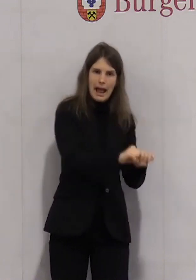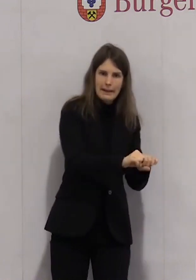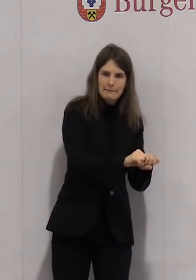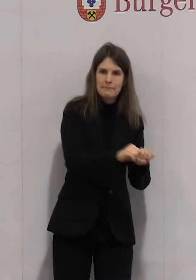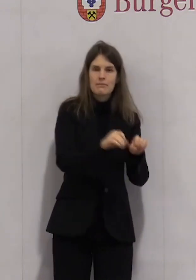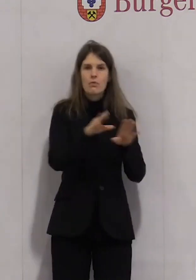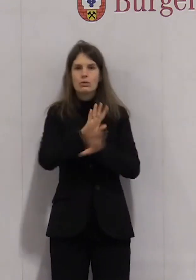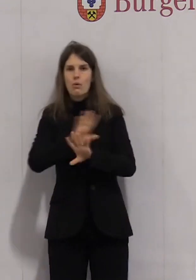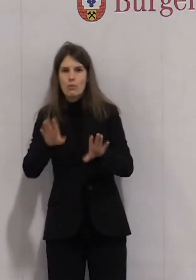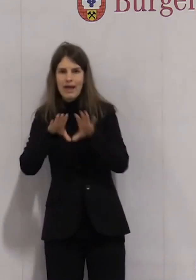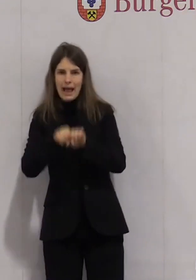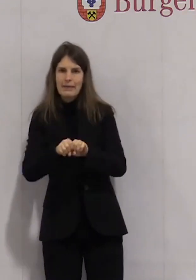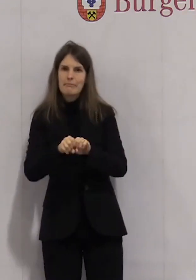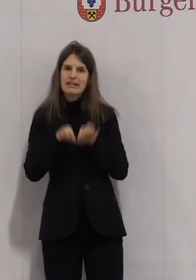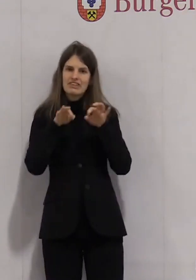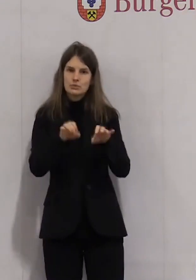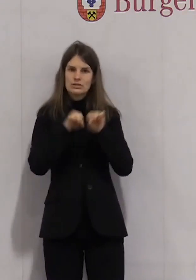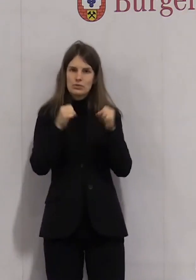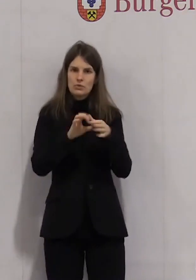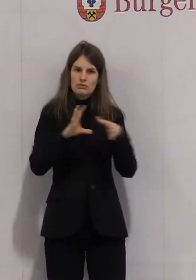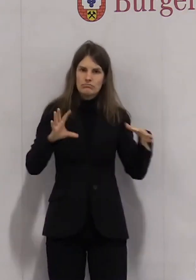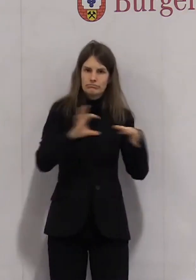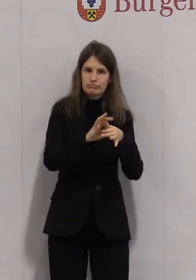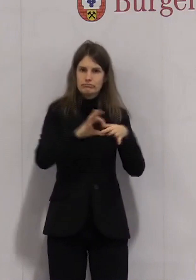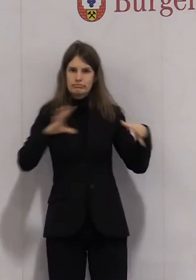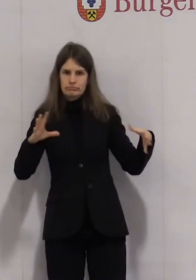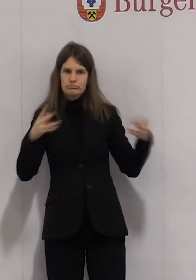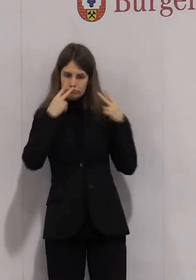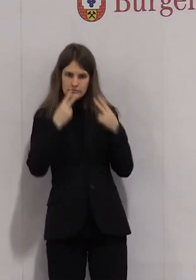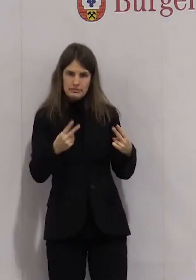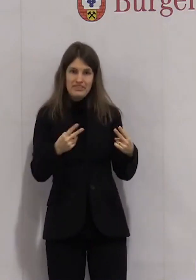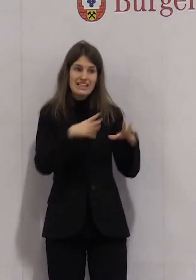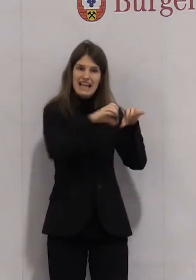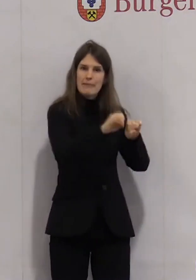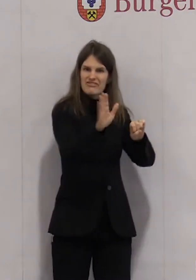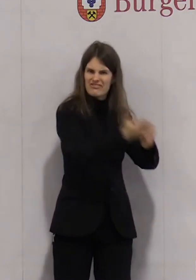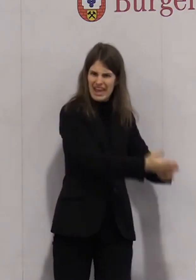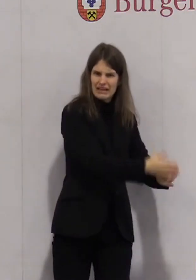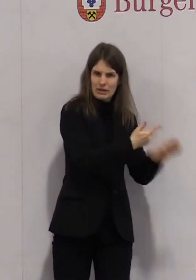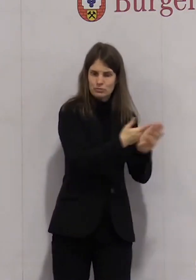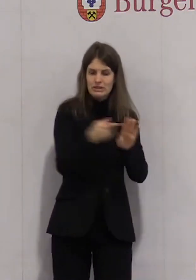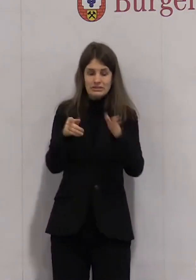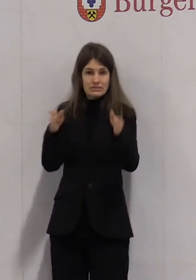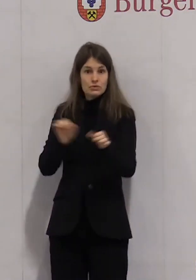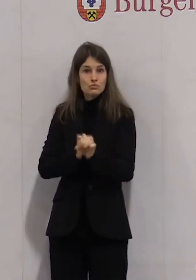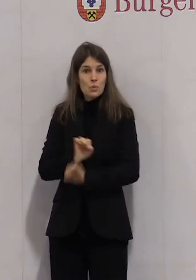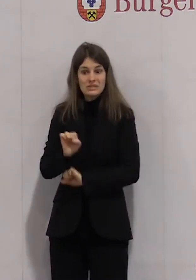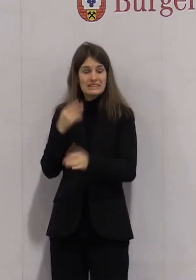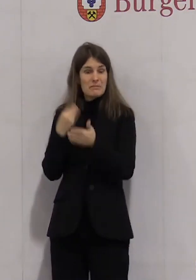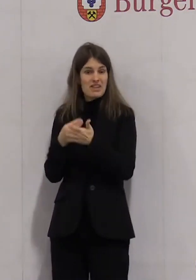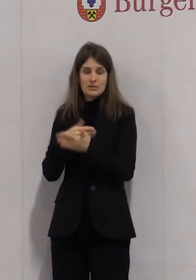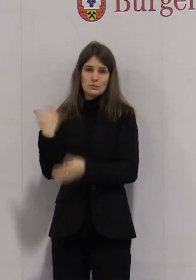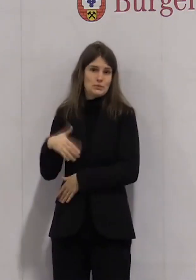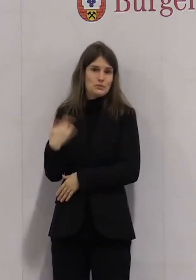betrachten und wenn ich diese infektions tage in denen ausländer dann haben wir werte die